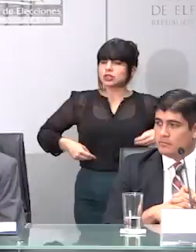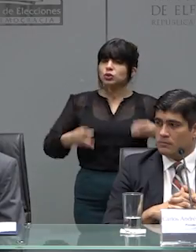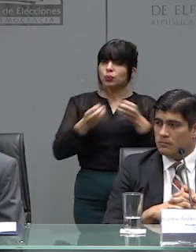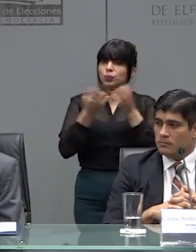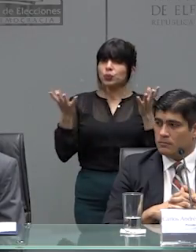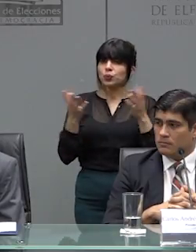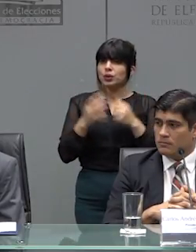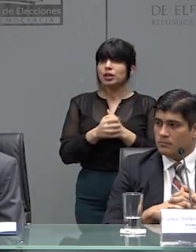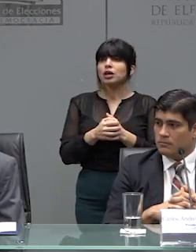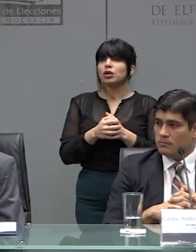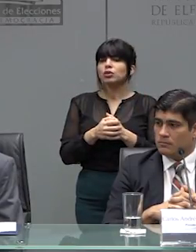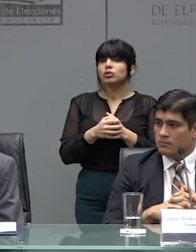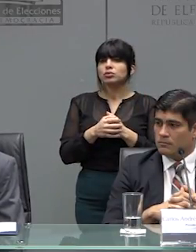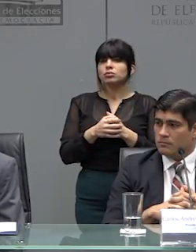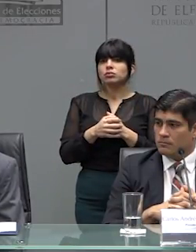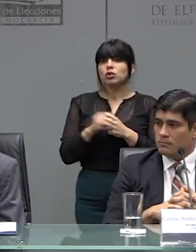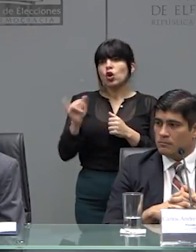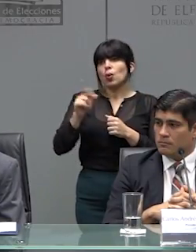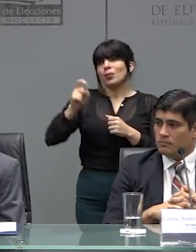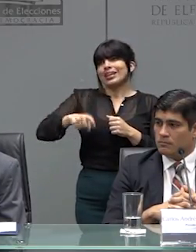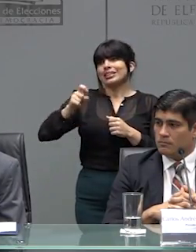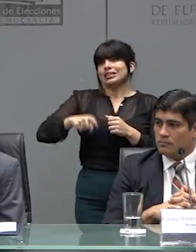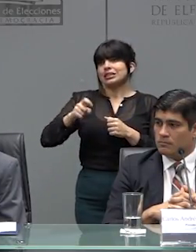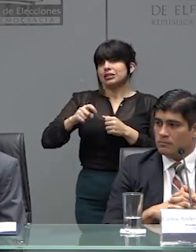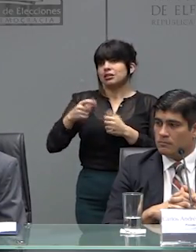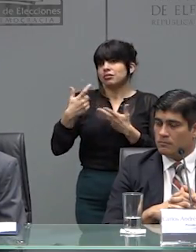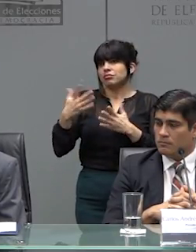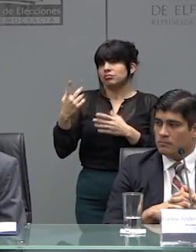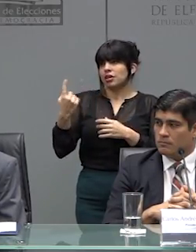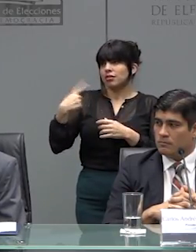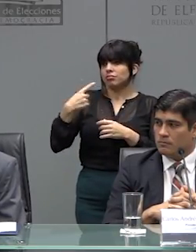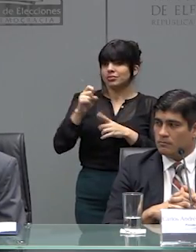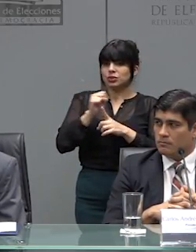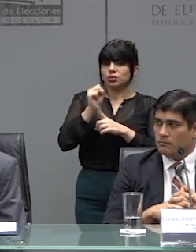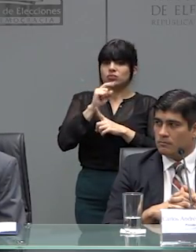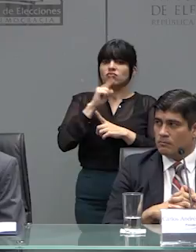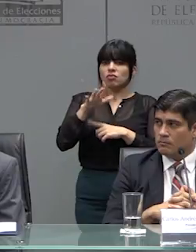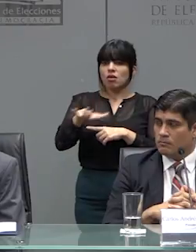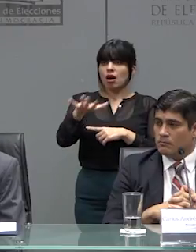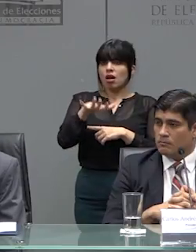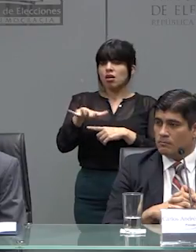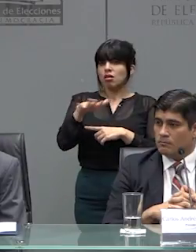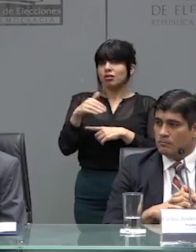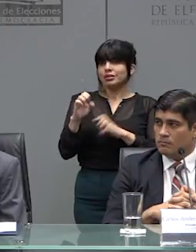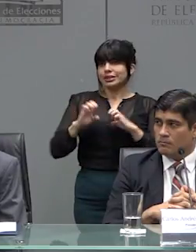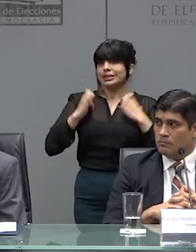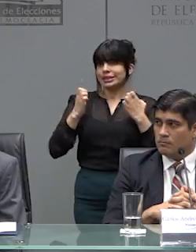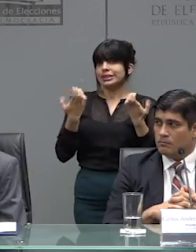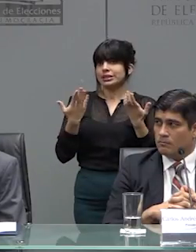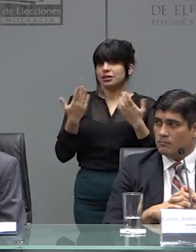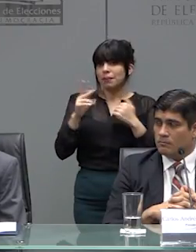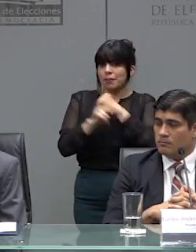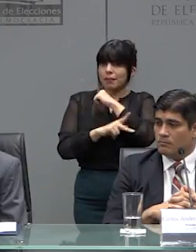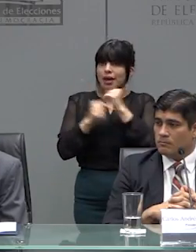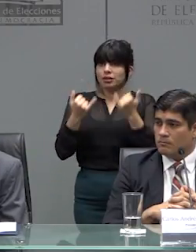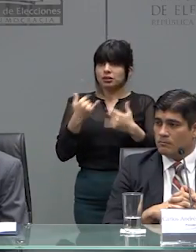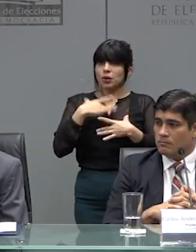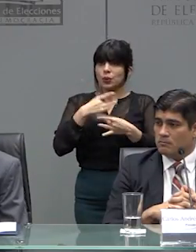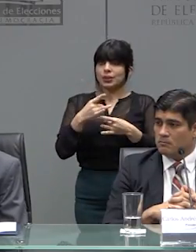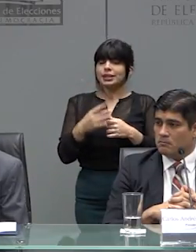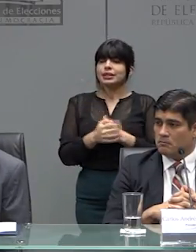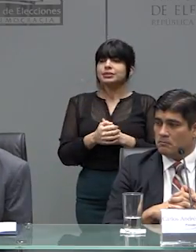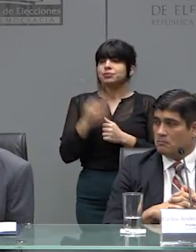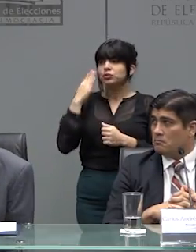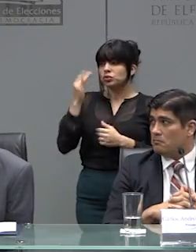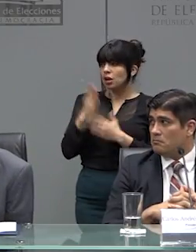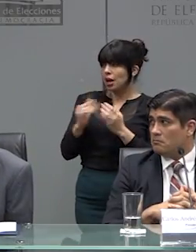público como necesidad impuesta por la realidad que nos atañe como país.